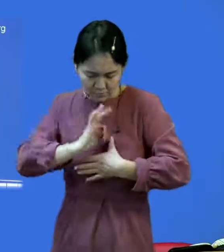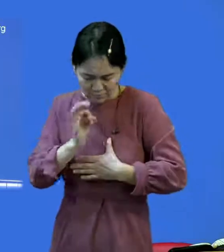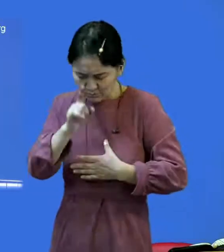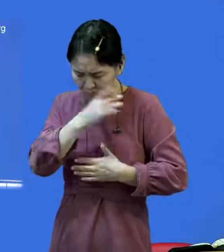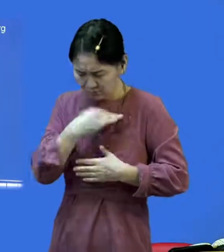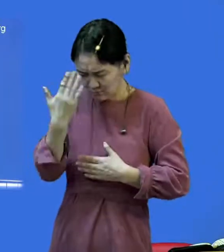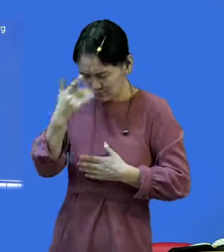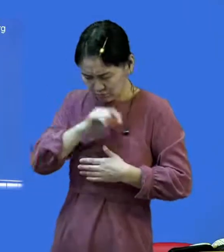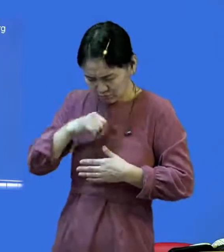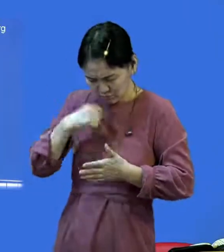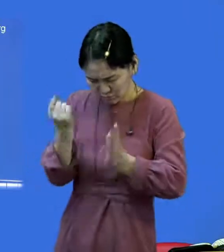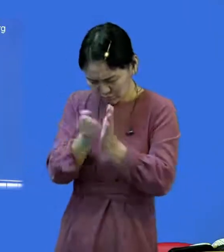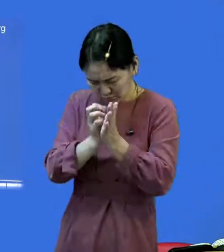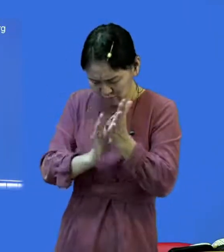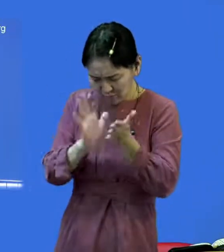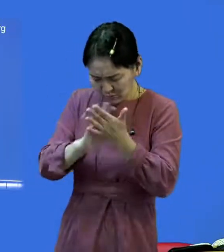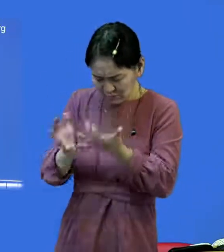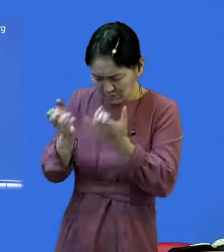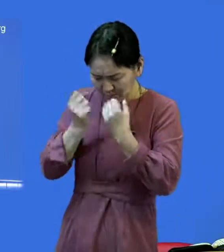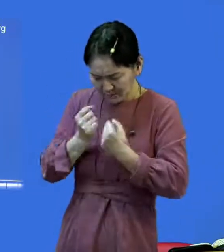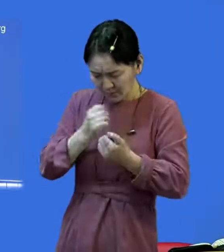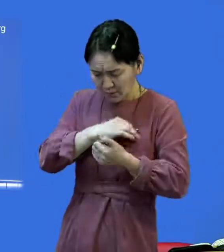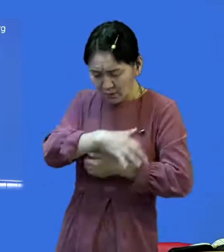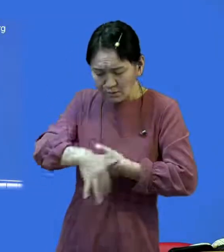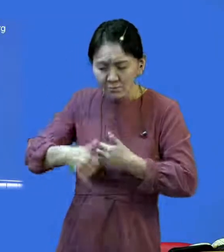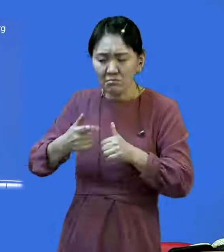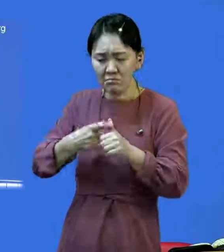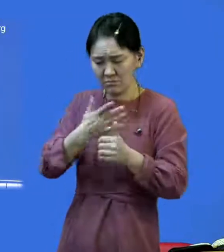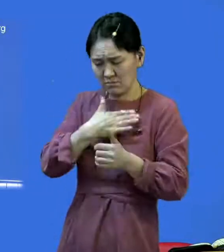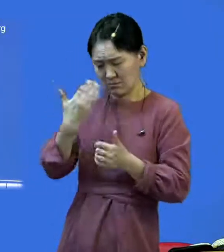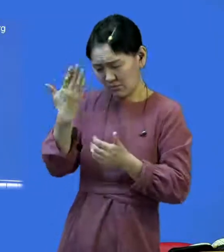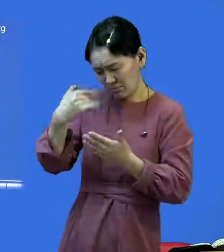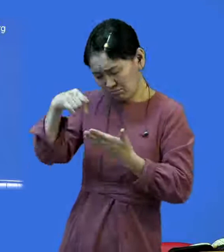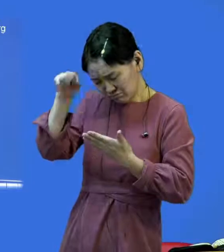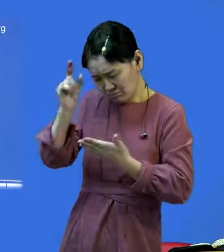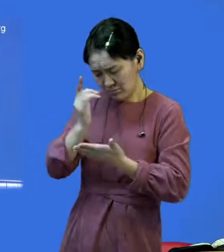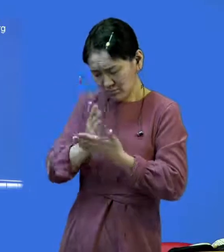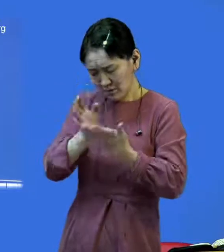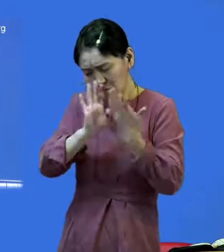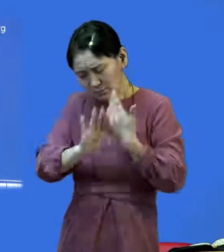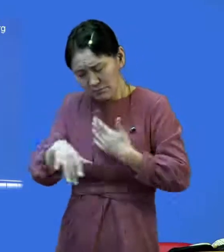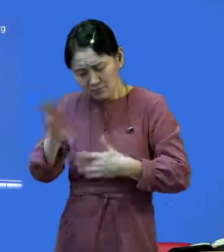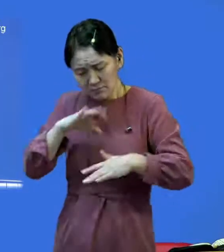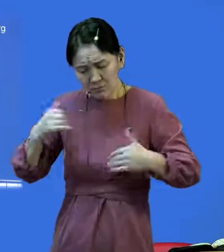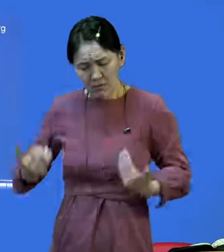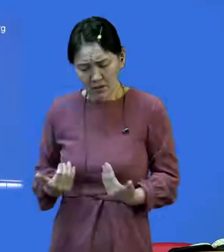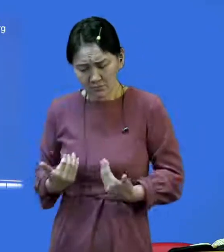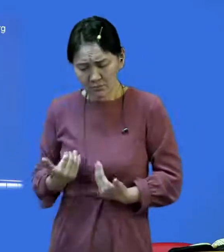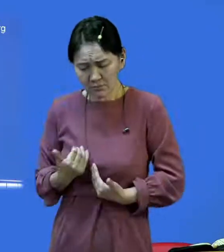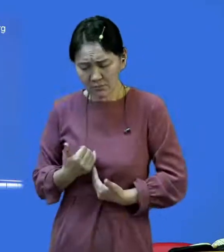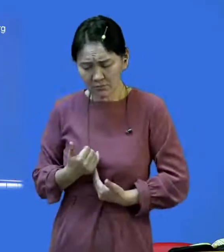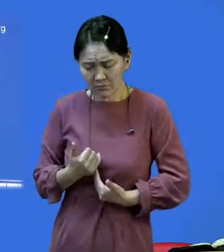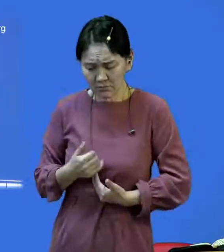та өөрийн цусаар худалдаж авсан эзэн таны хүлээ. Одоо үлдсэн амьдралдаа зөвхөн